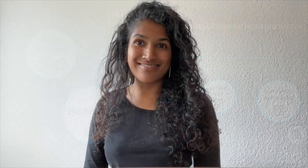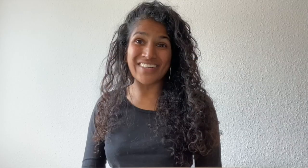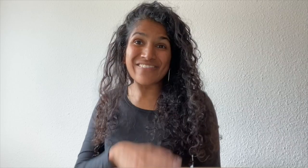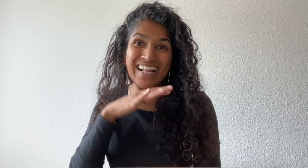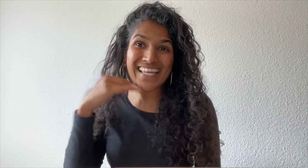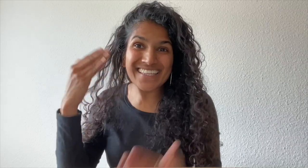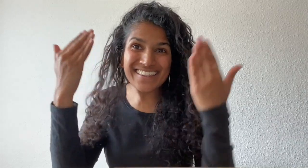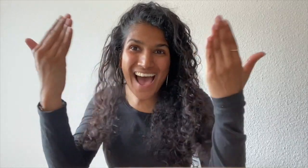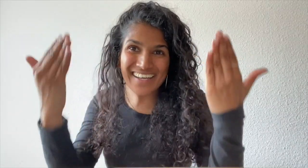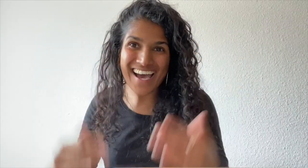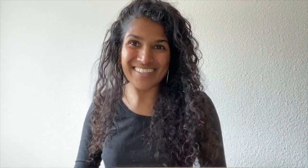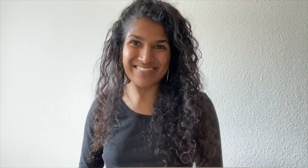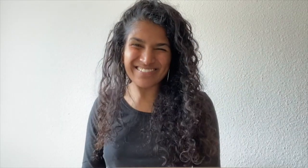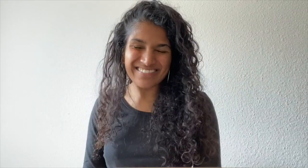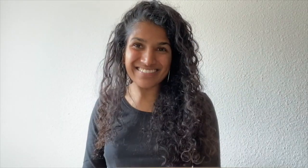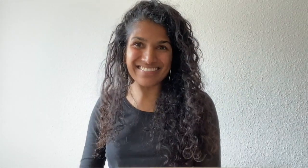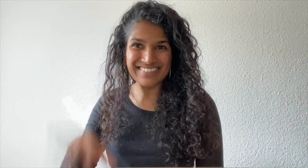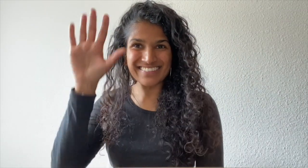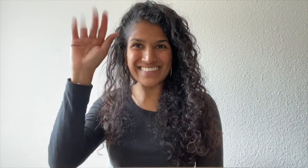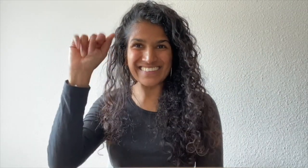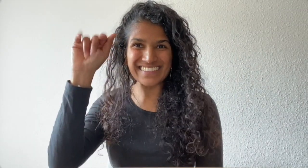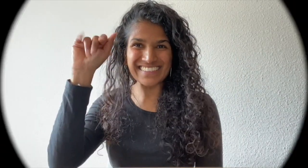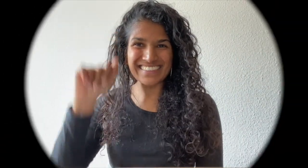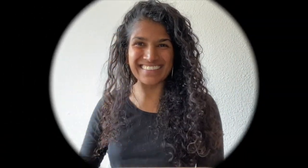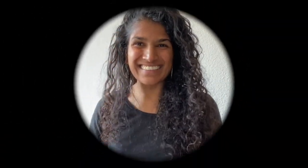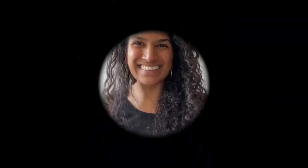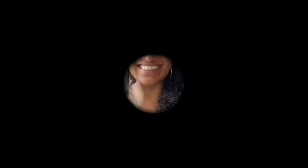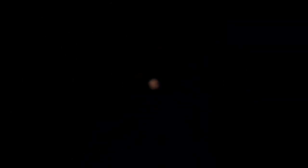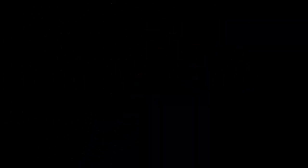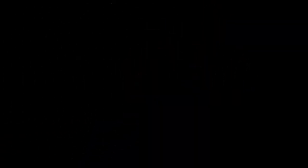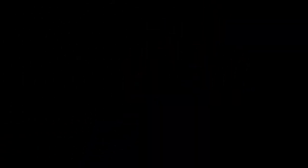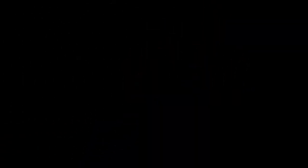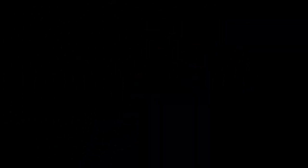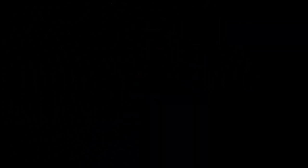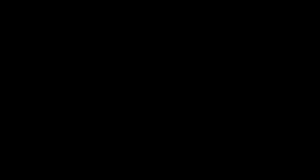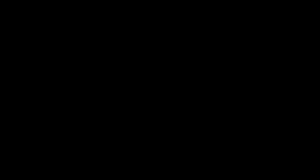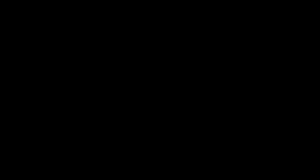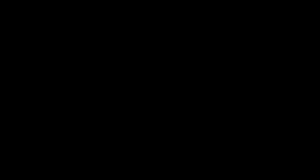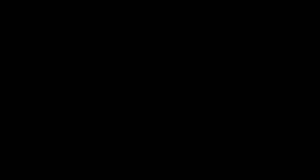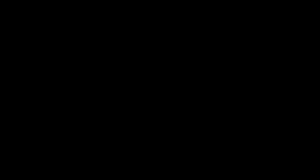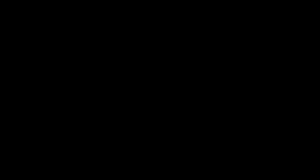Vielen Dank für Ihre Aufmerksamkeit. Wiedersehen.